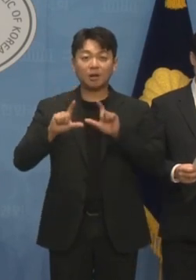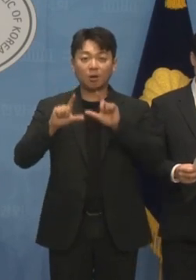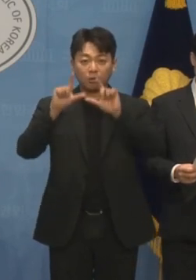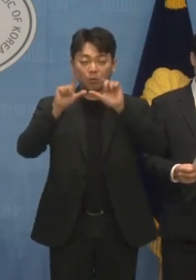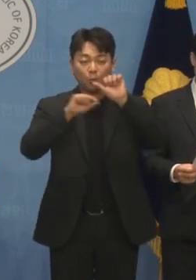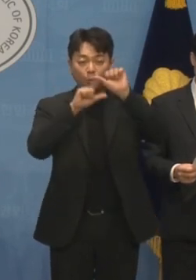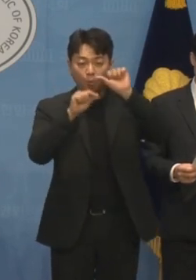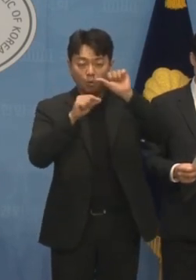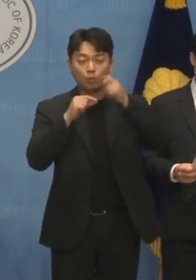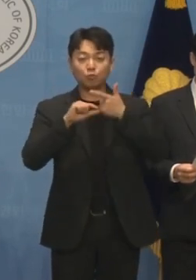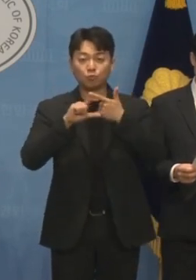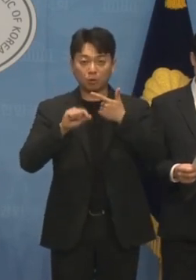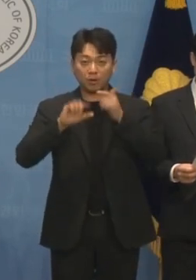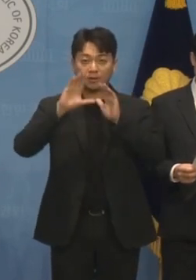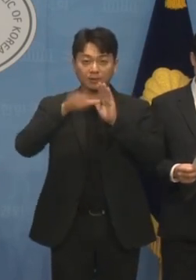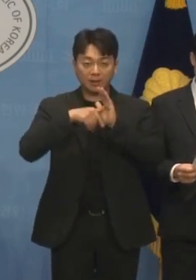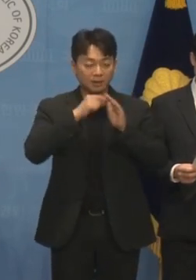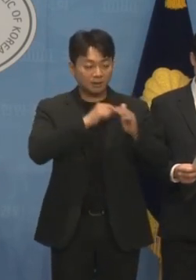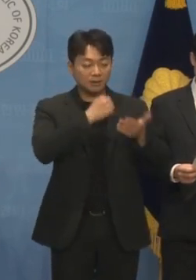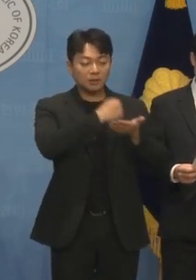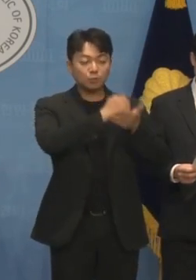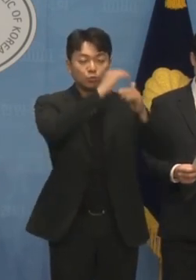금융거래 내역을